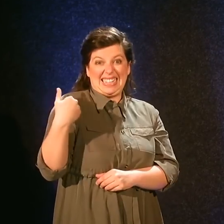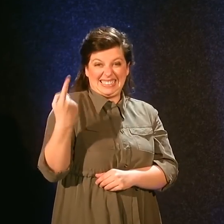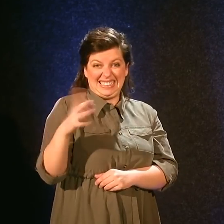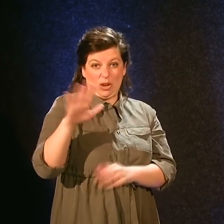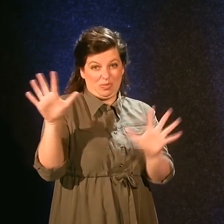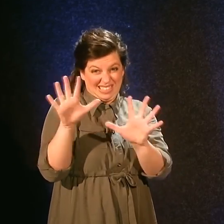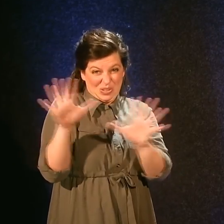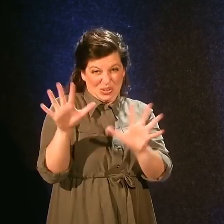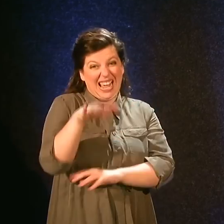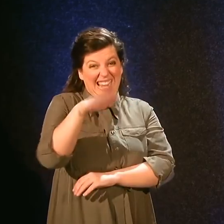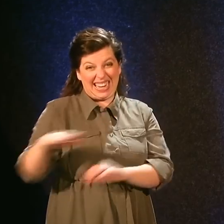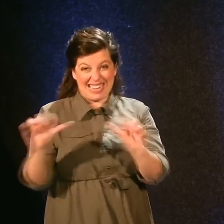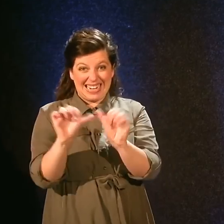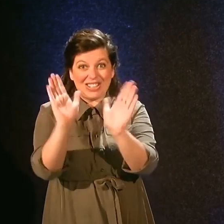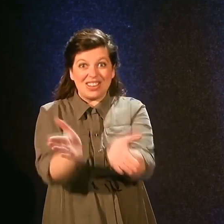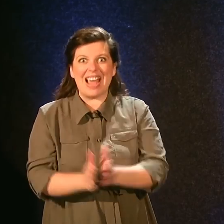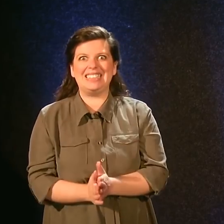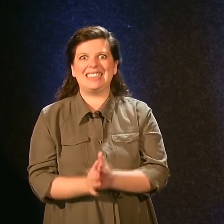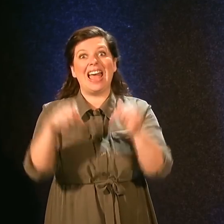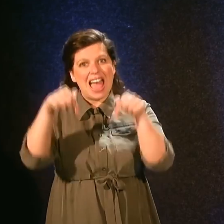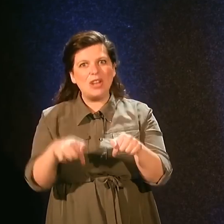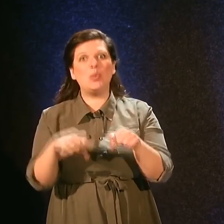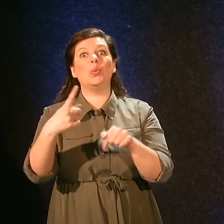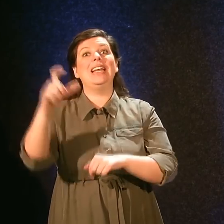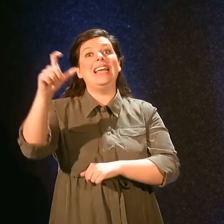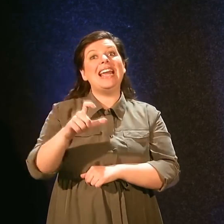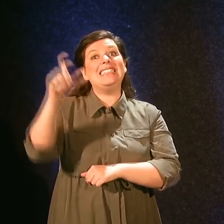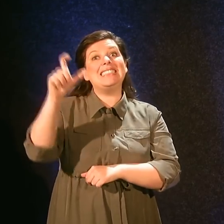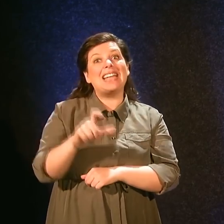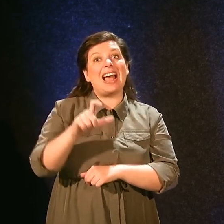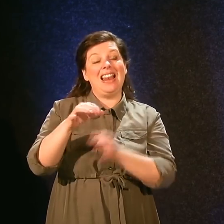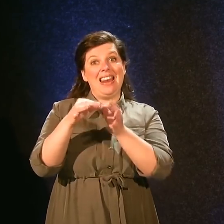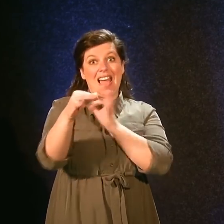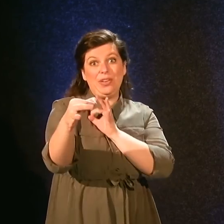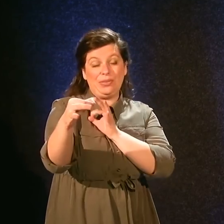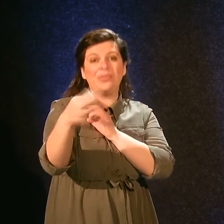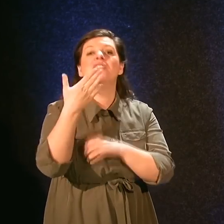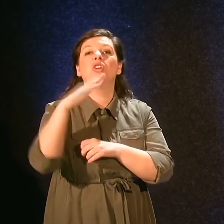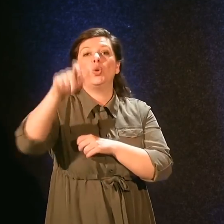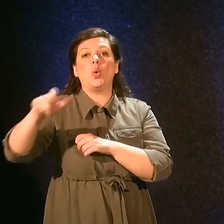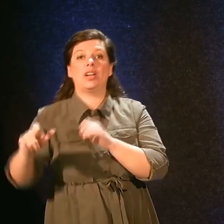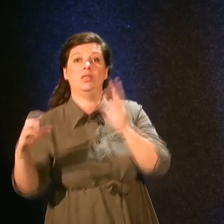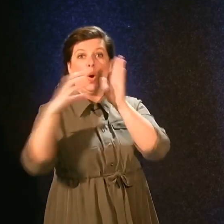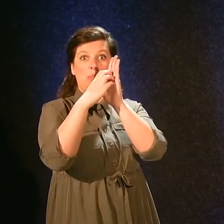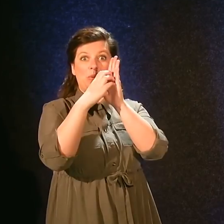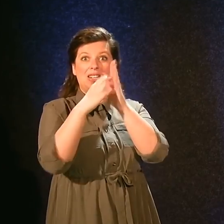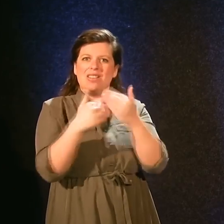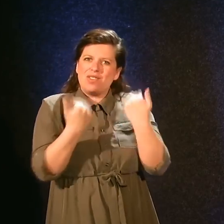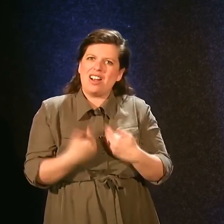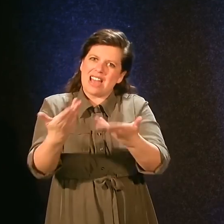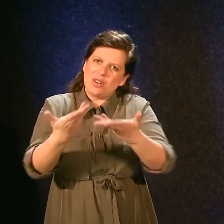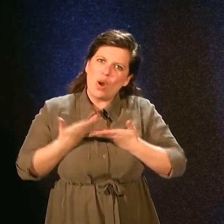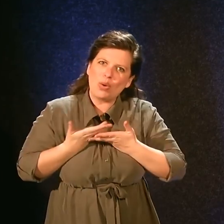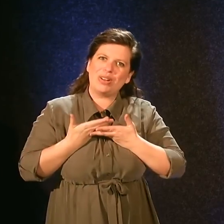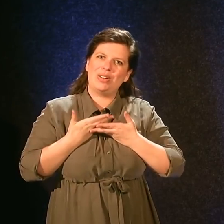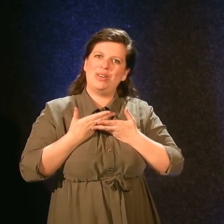10 uur. Ook onze jongeren deze week via Insta live. En ze willen je van harte uitnodigen om online te komen. Maar